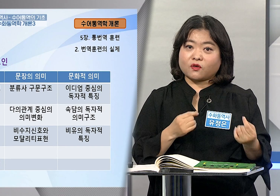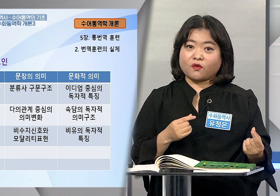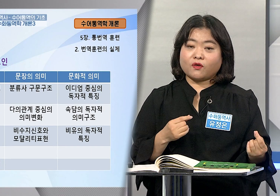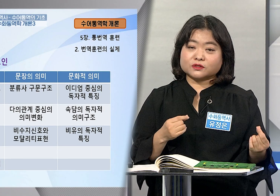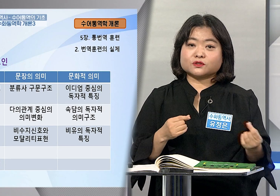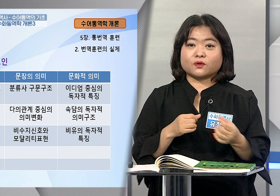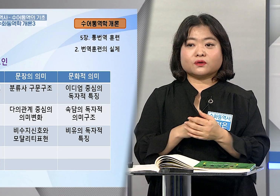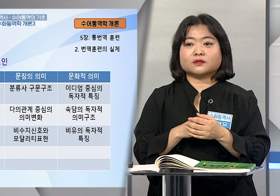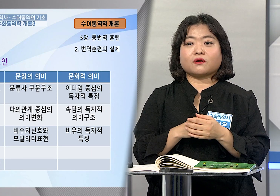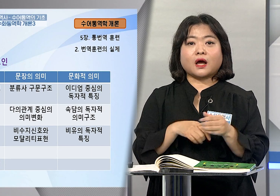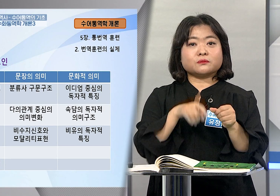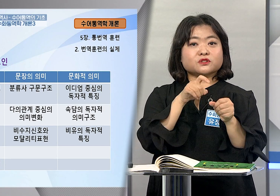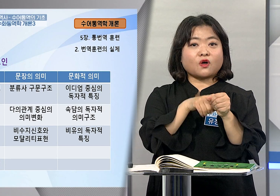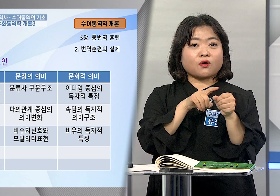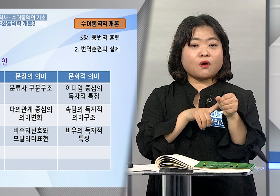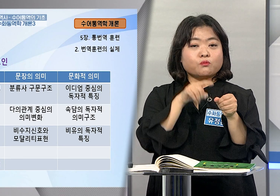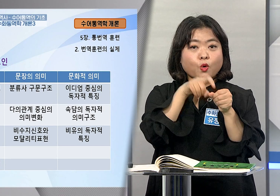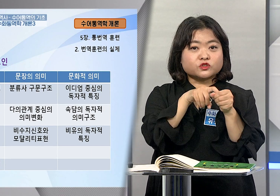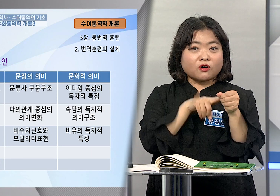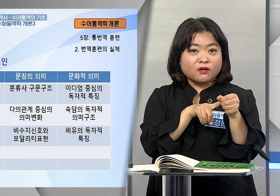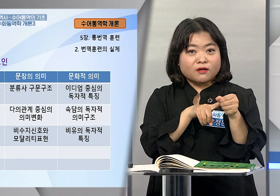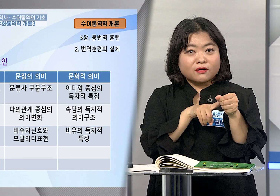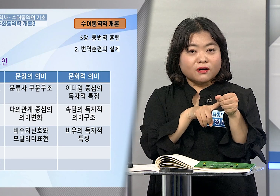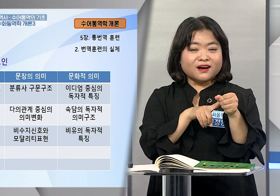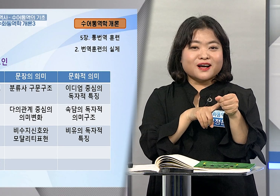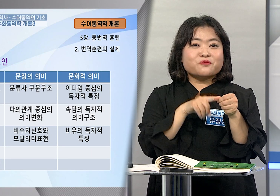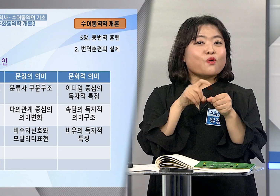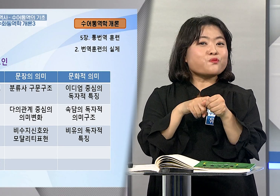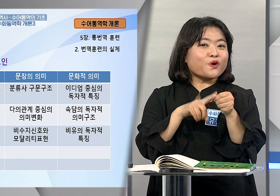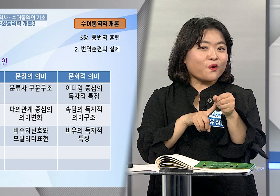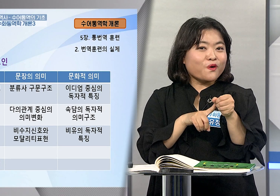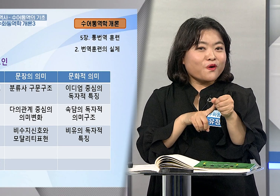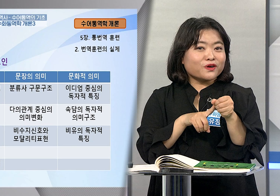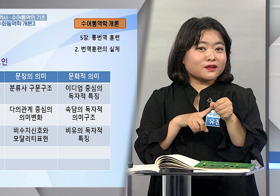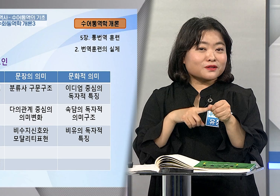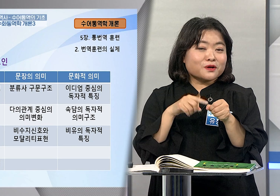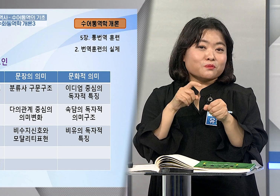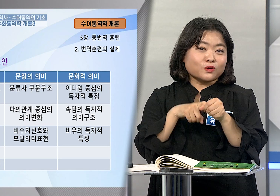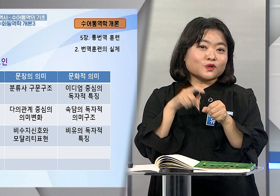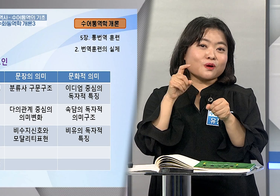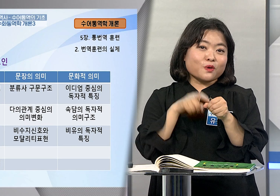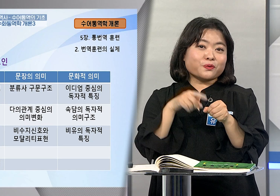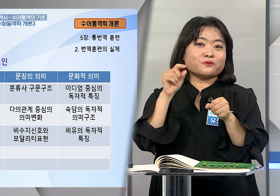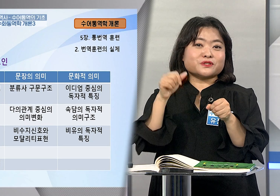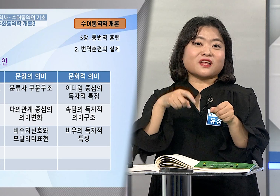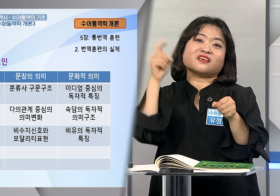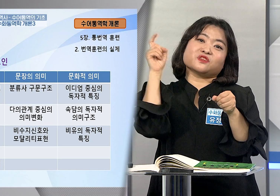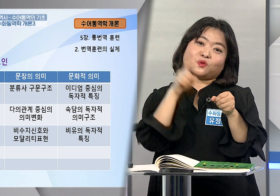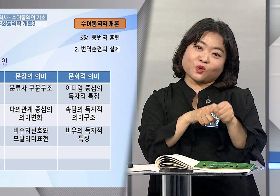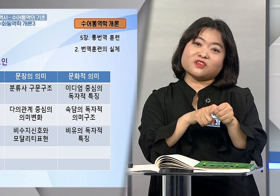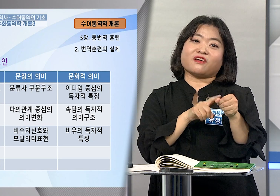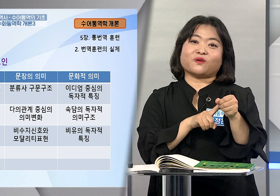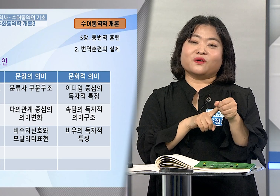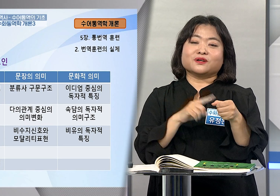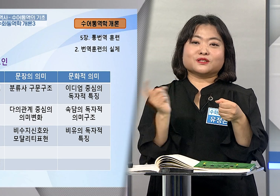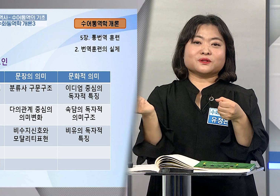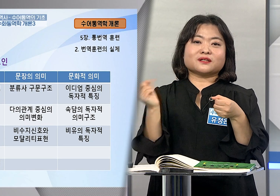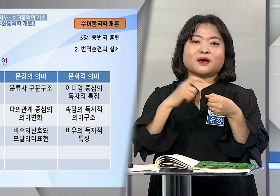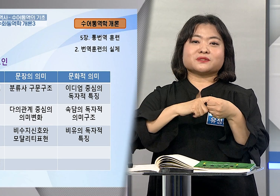거, 그쵸. 그런 거 아니면 목적, 목표. 목적과 목표는 비슷한데 이게 떡이에요. 그리고 이렇게 하면